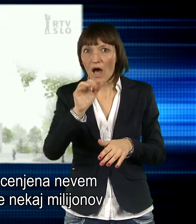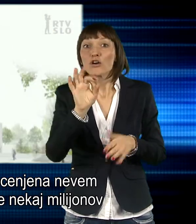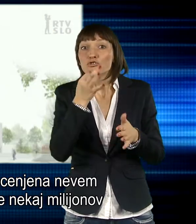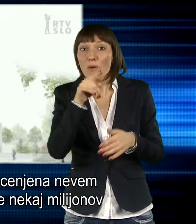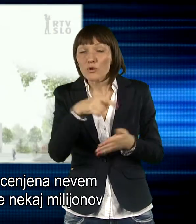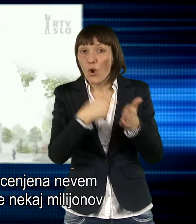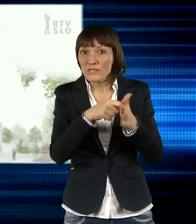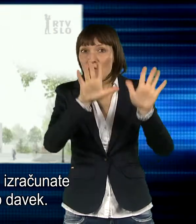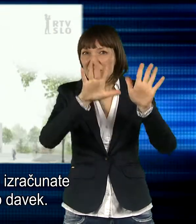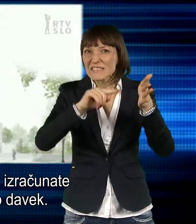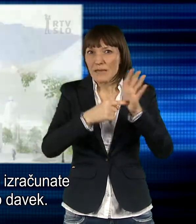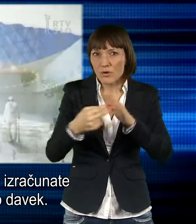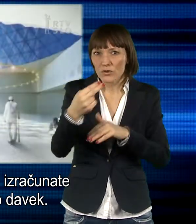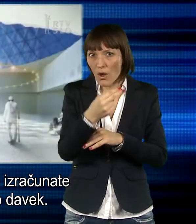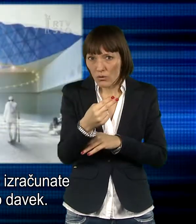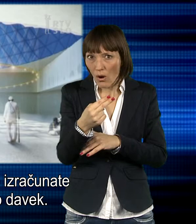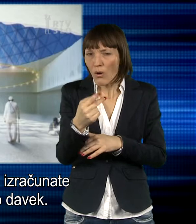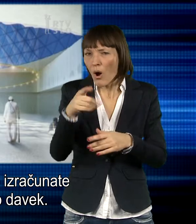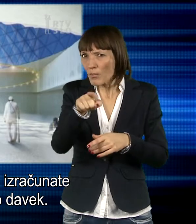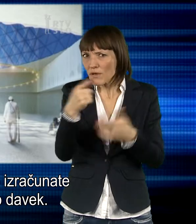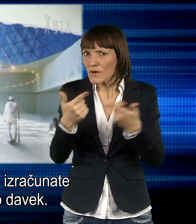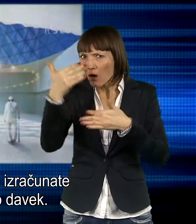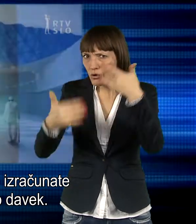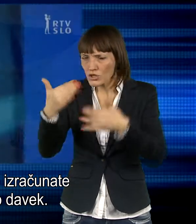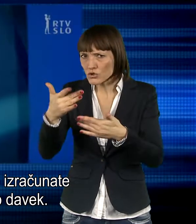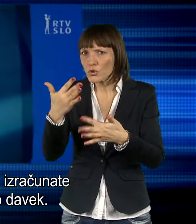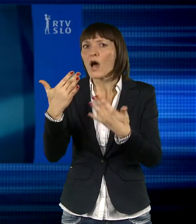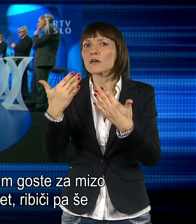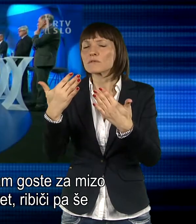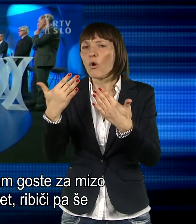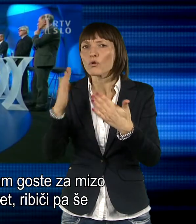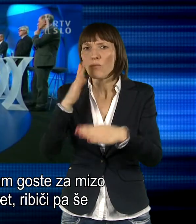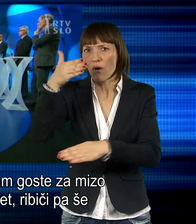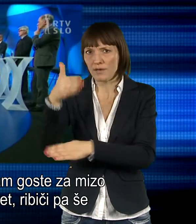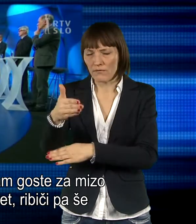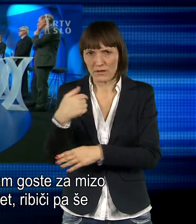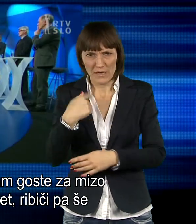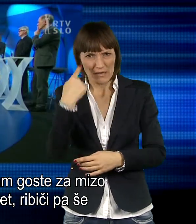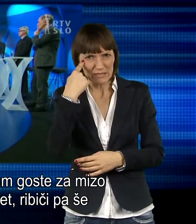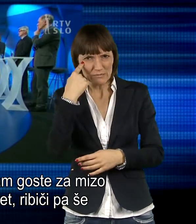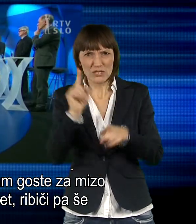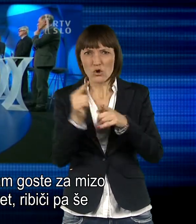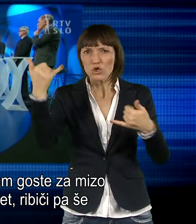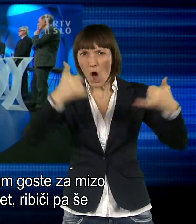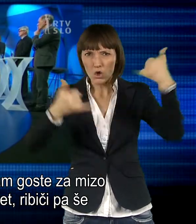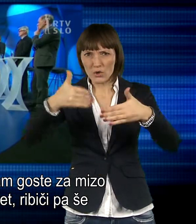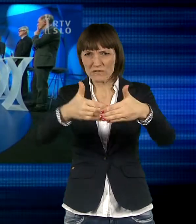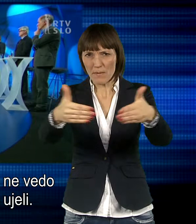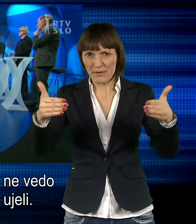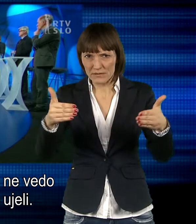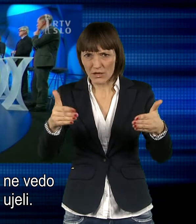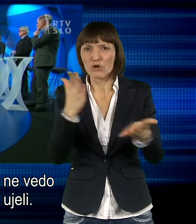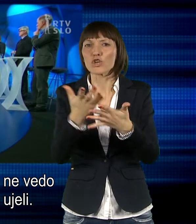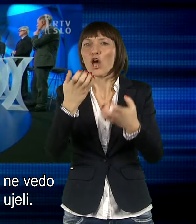10 pa še nekaj milijonov evrov, lahko si izračunate, kolikšen bo davek. Zdi se mi, kot da imam goste za mizo, obljubim jim brodetne ribiči, pa še